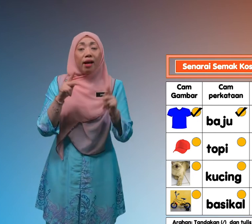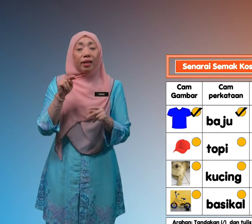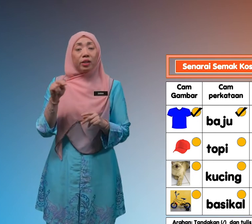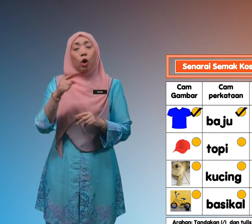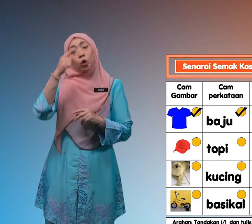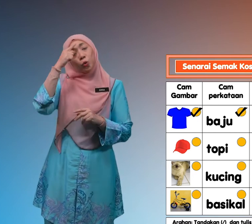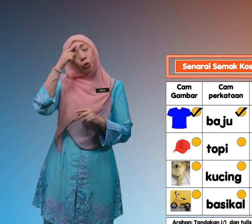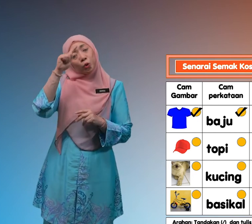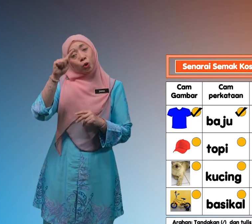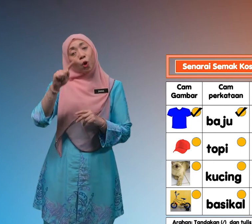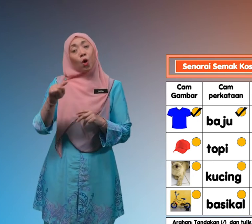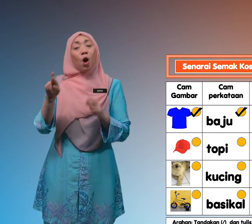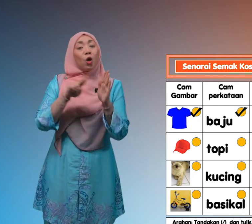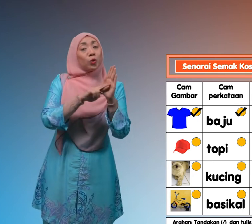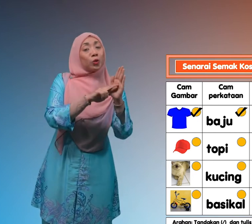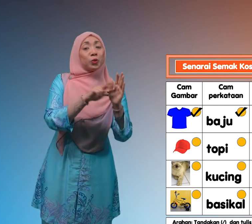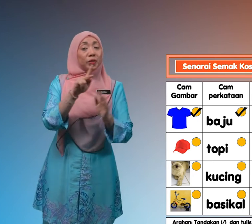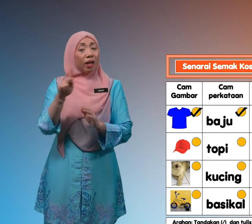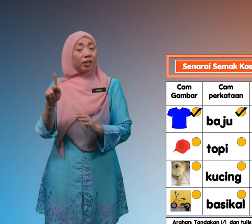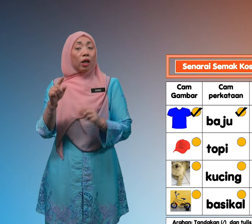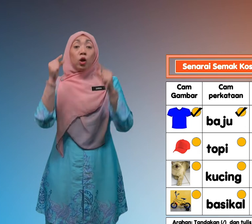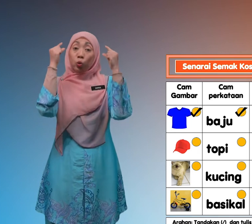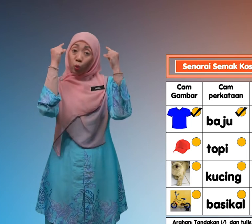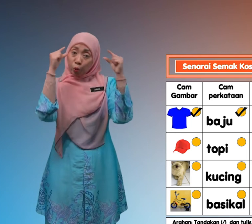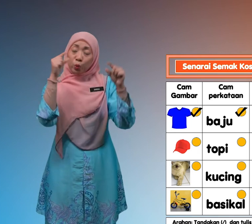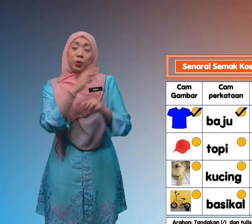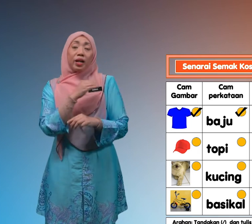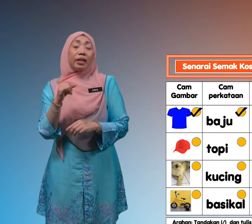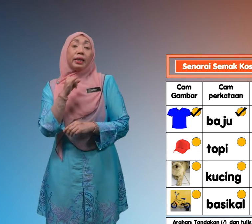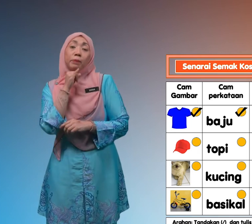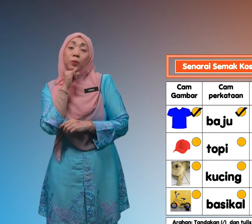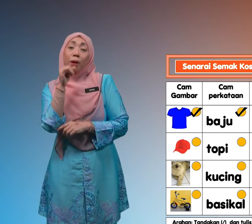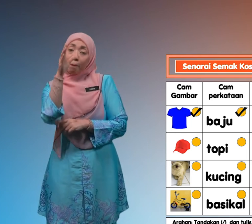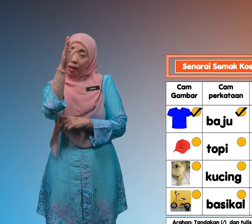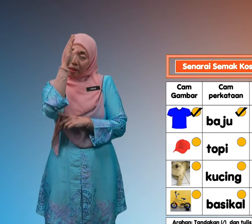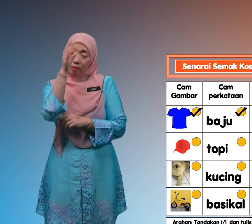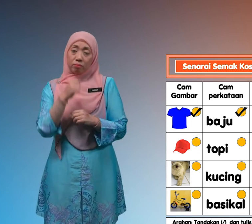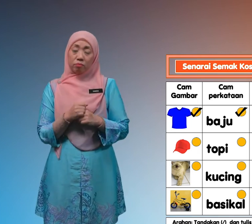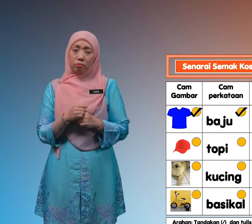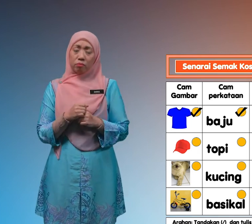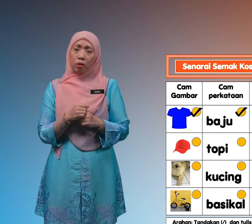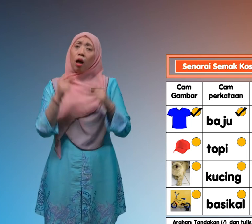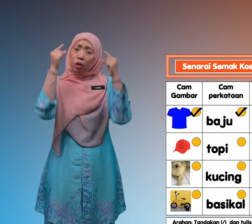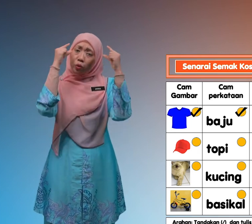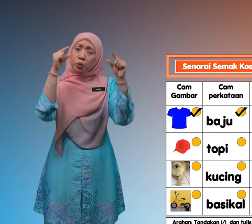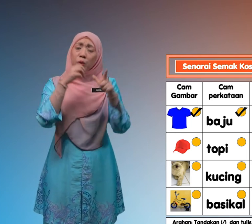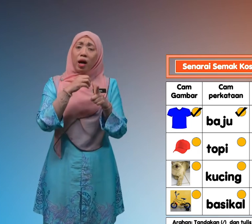Perkataan untuk rujukan guru dan ibu bapa. Guru